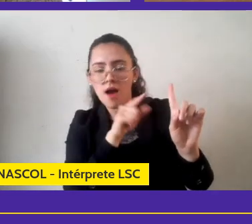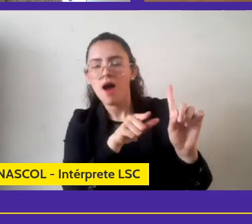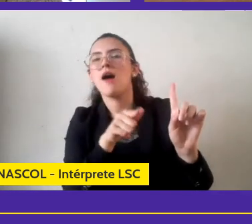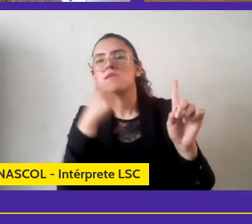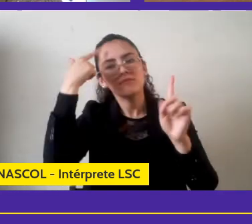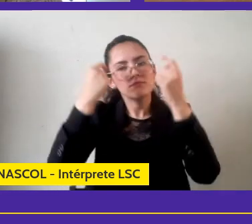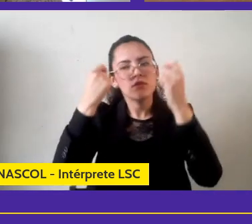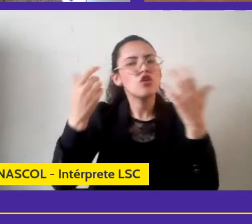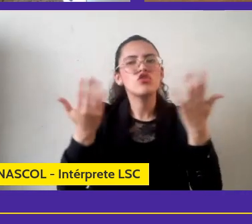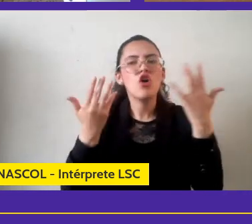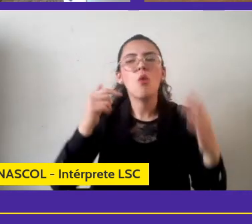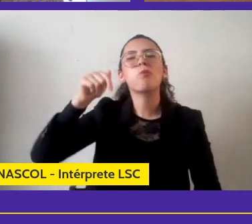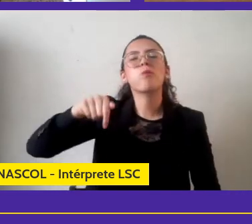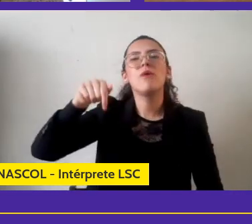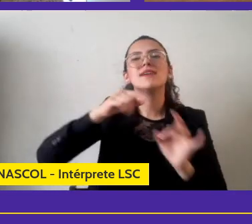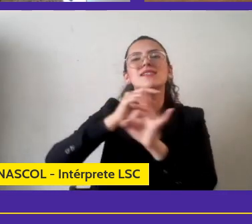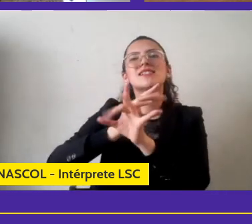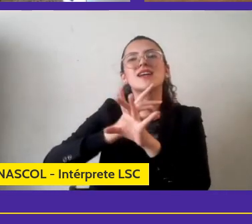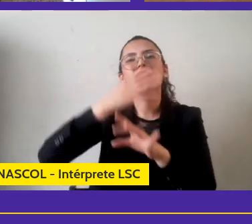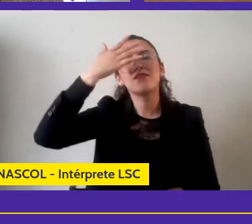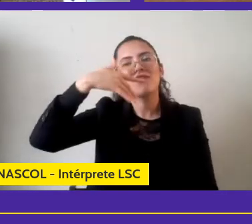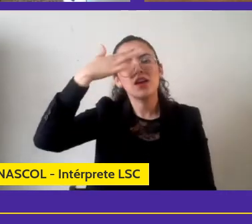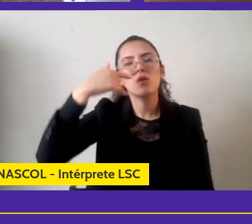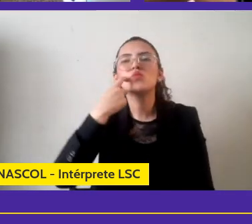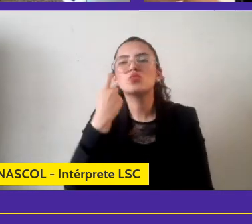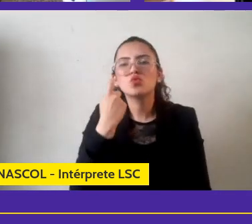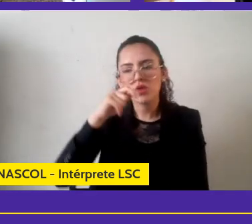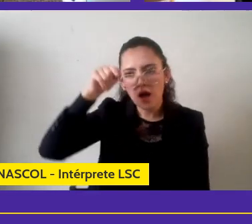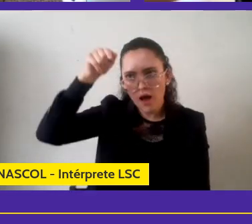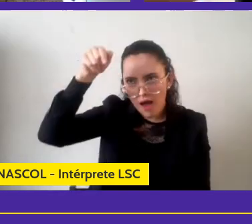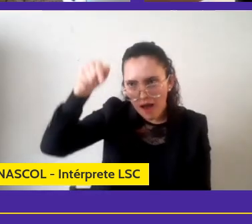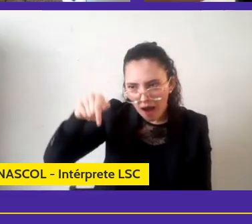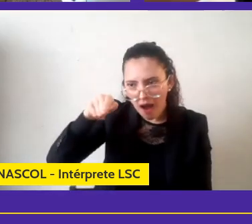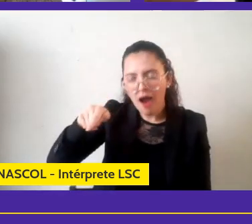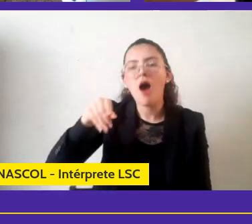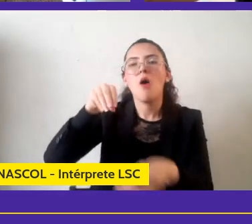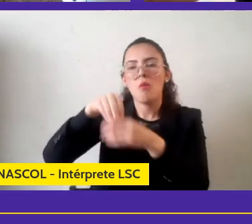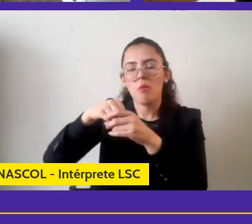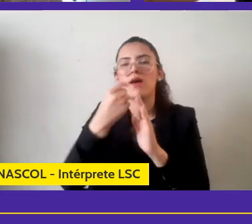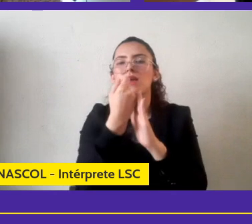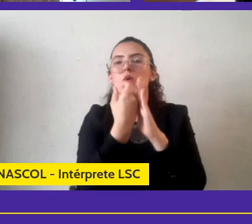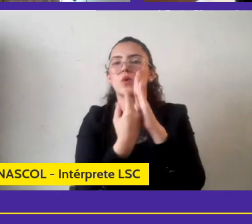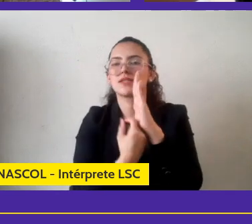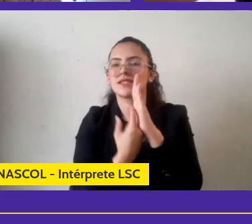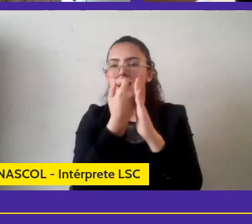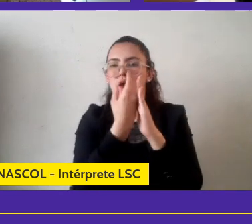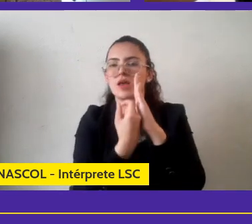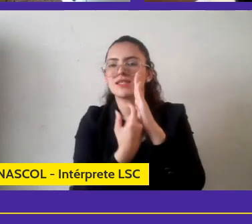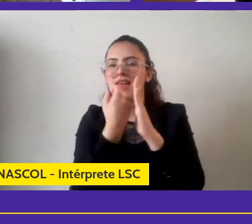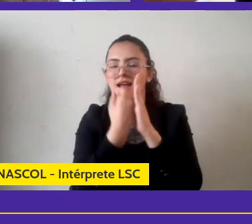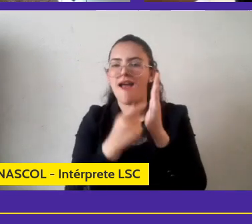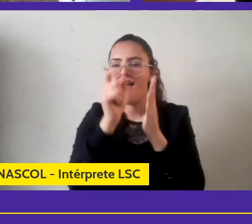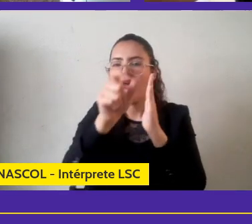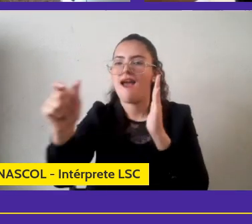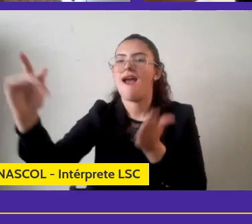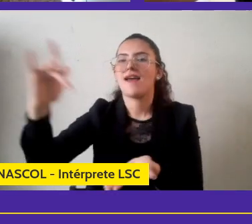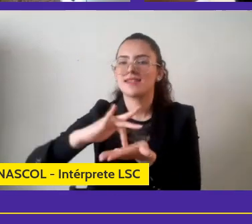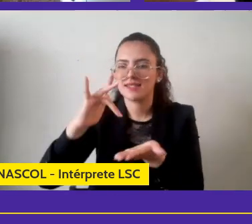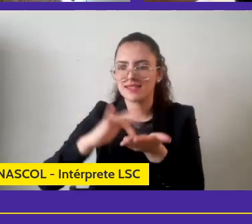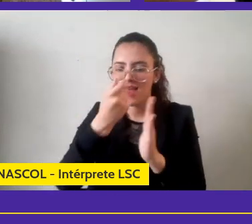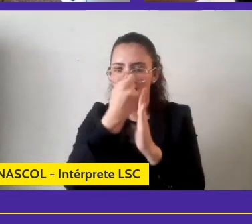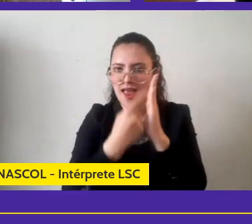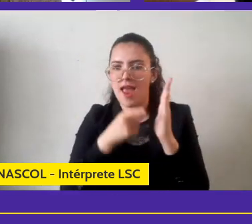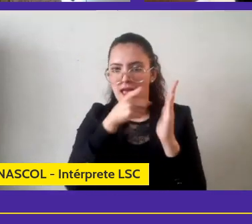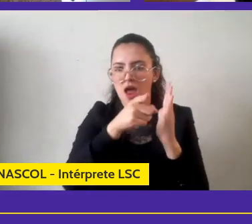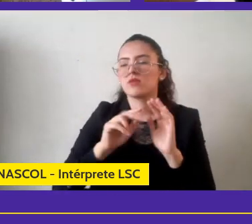chat de Facebook la encuesta de asistencia y ahí a esas personas que la contesten les podemos enviar el